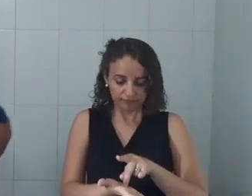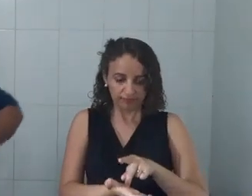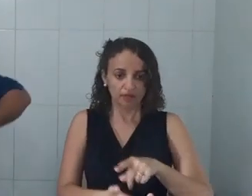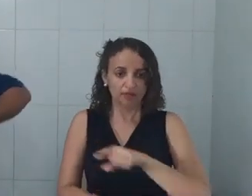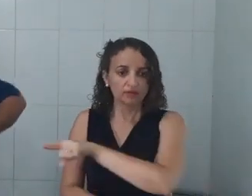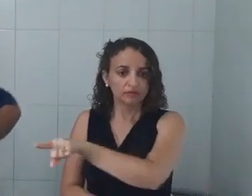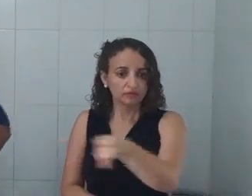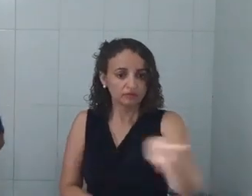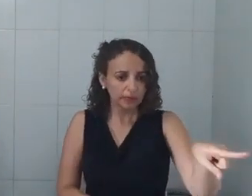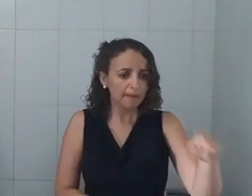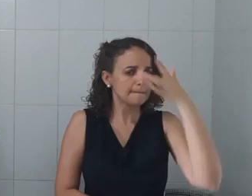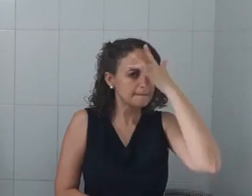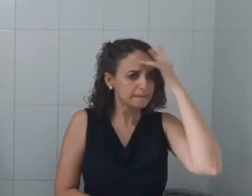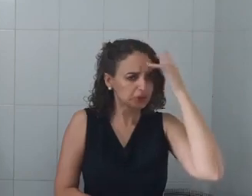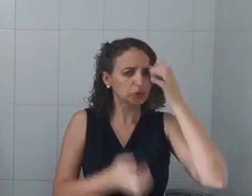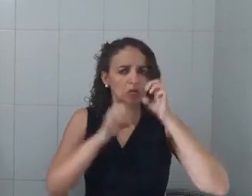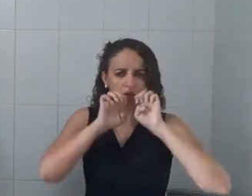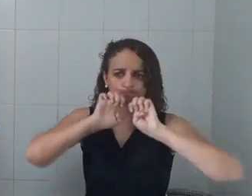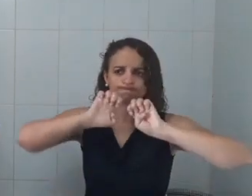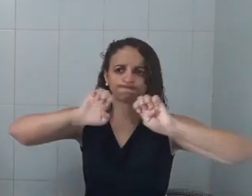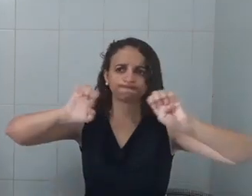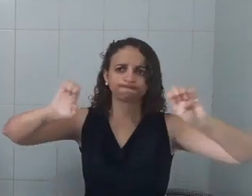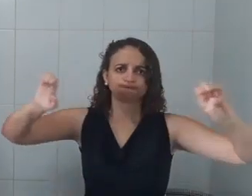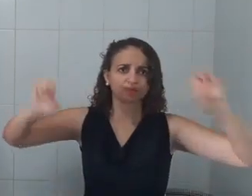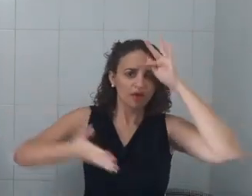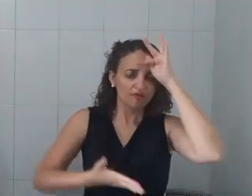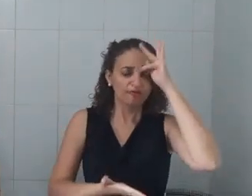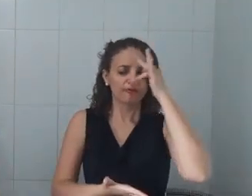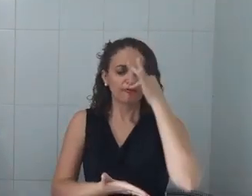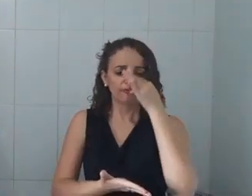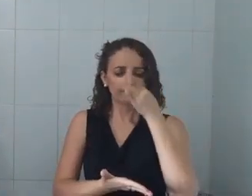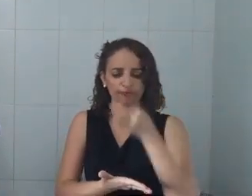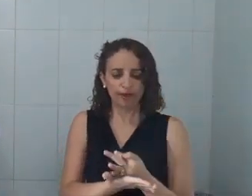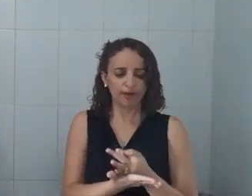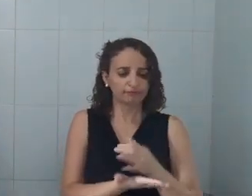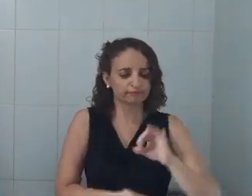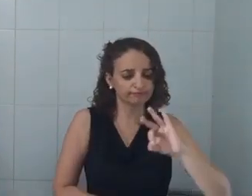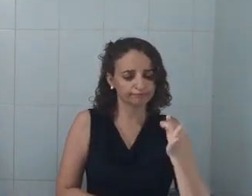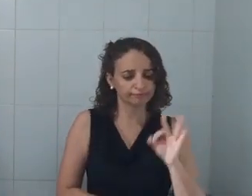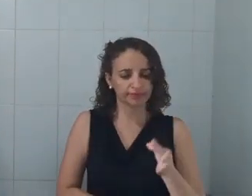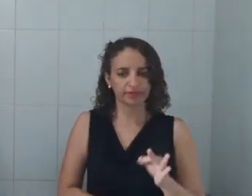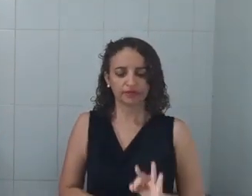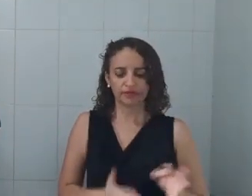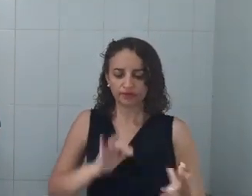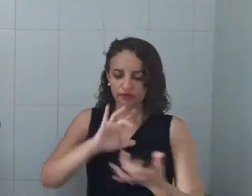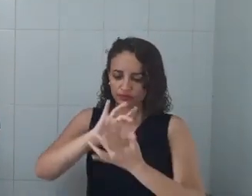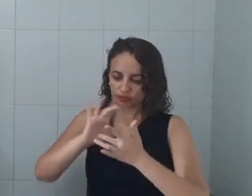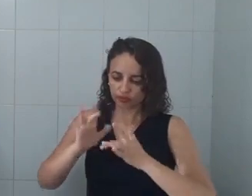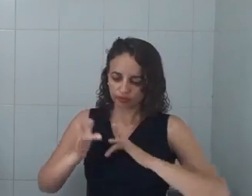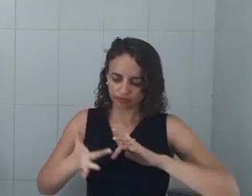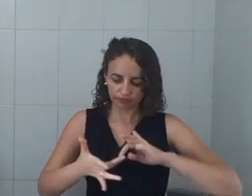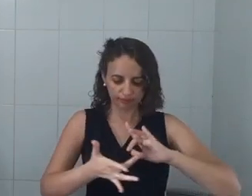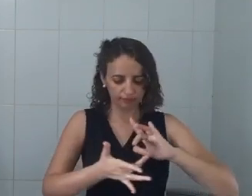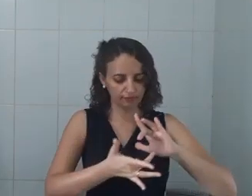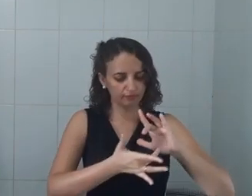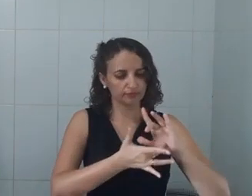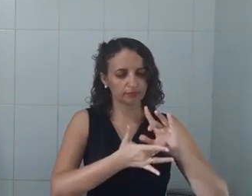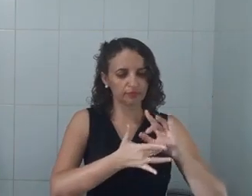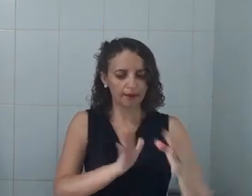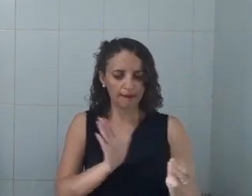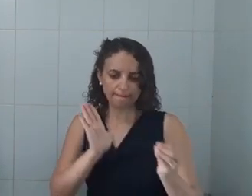pessoas que são propagadoras da fé genuína em Jesus Cristo, com as marcas de